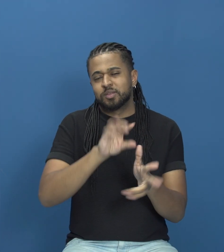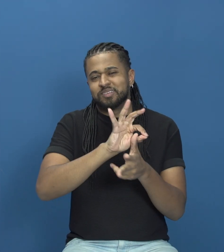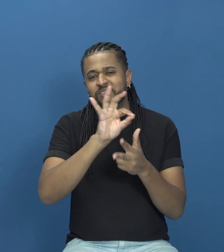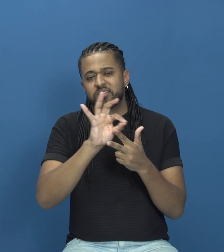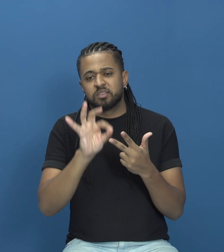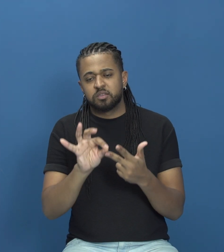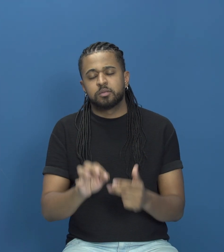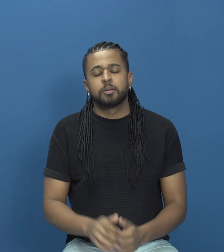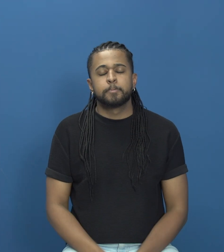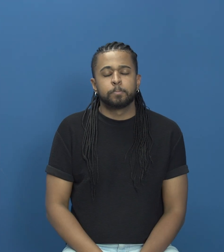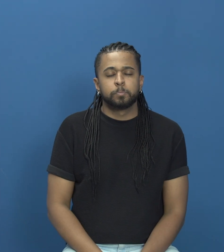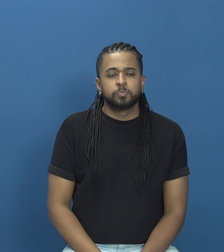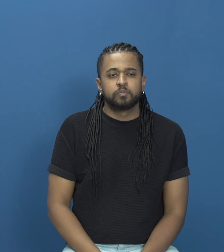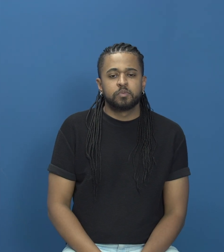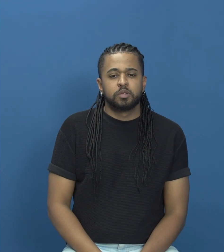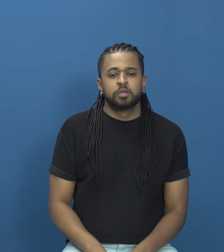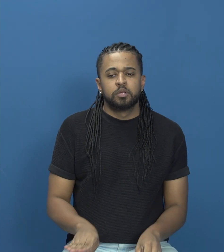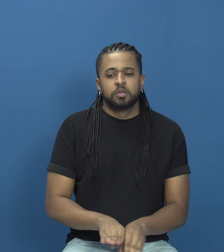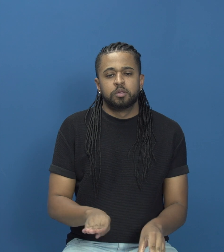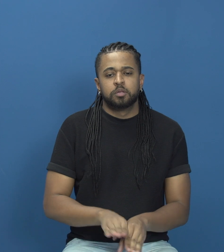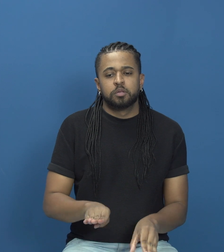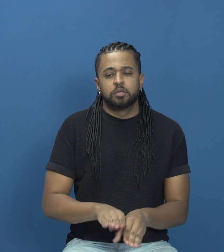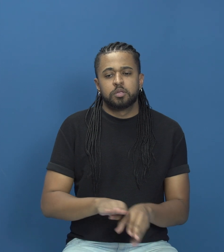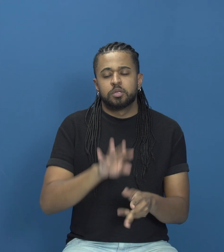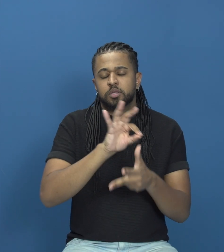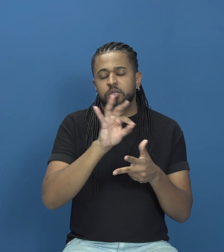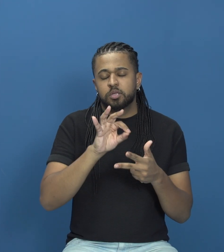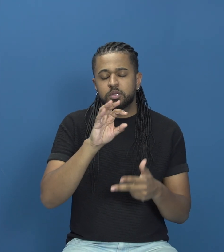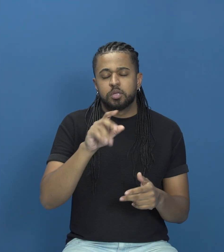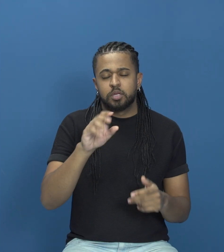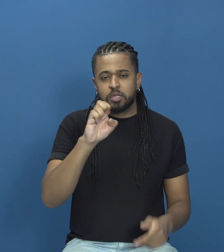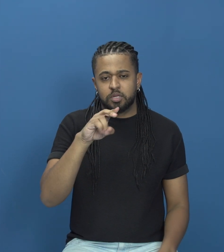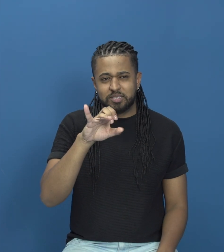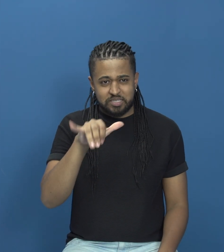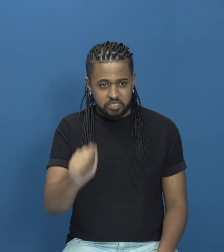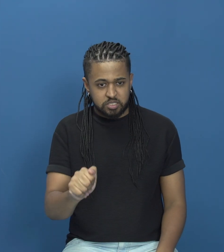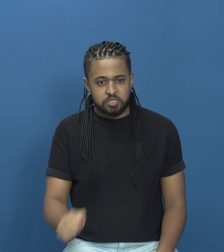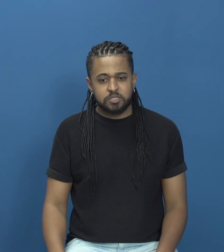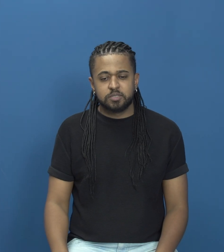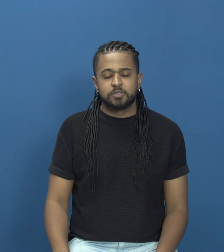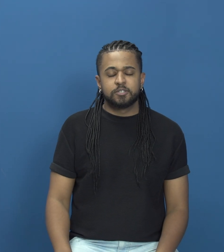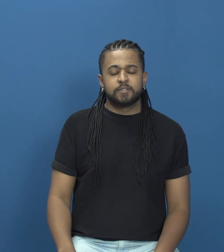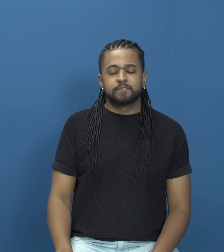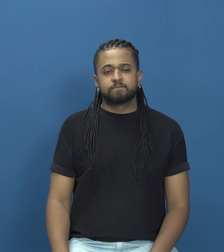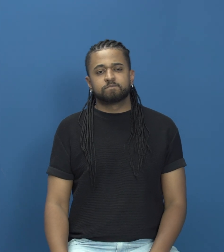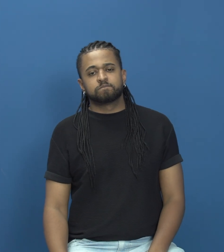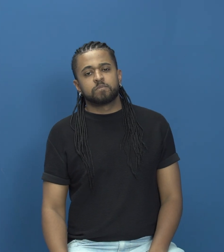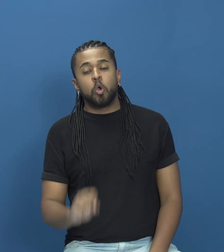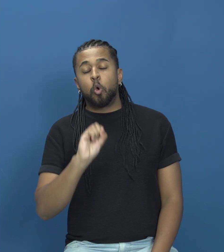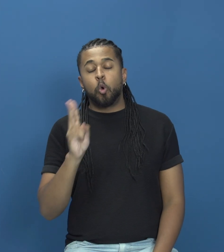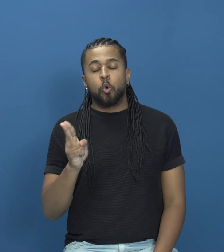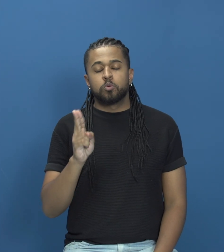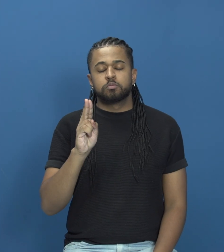Ensino Médio, ENEM, do Exame Nacional para a Certificação de Competências de Jovens e Adultos, ENSEJA, ou